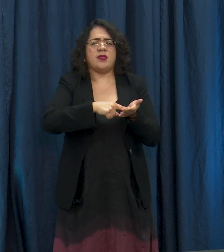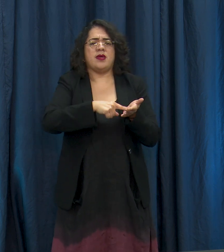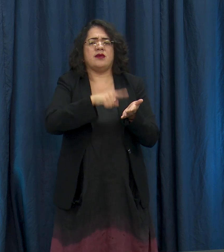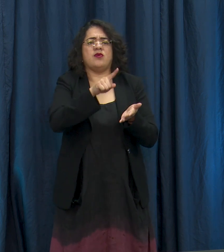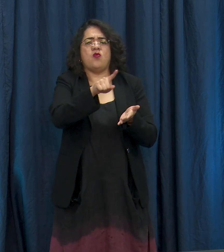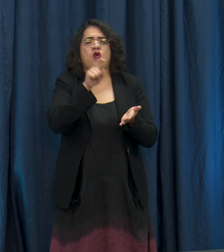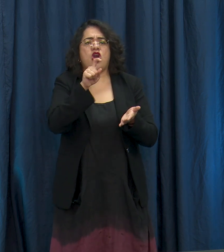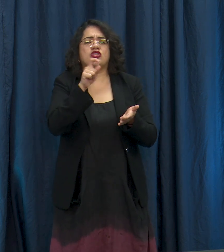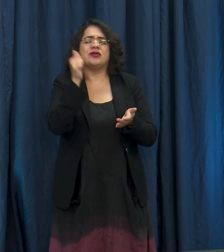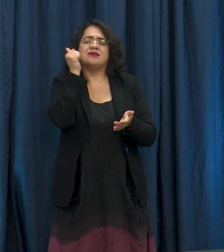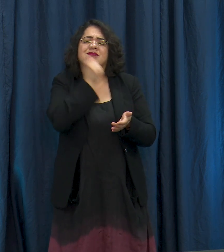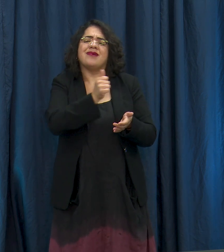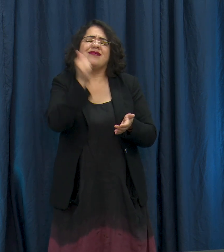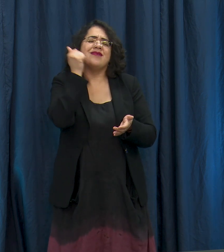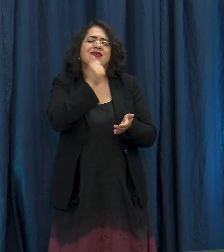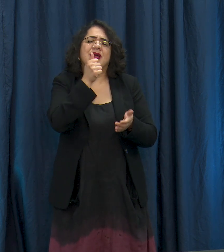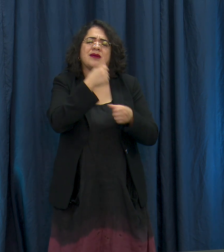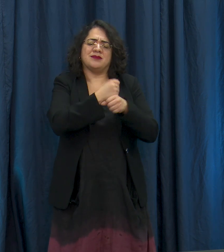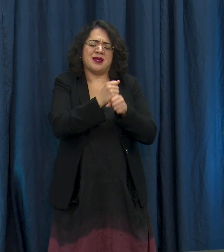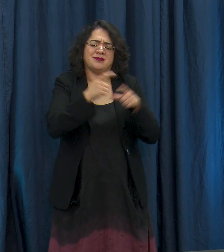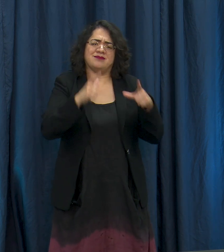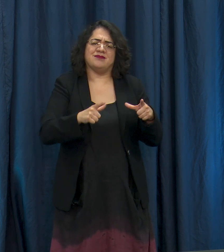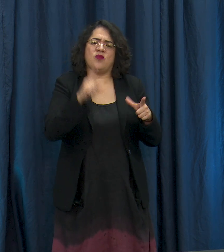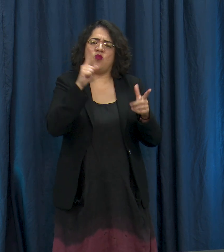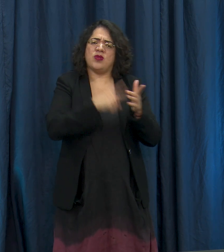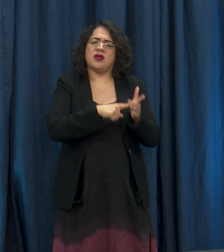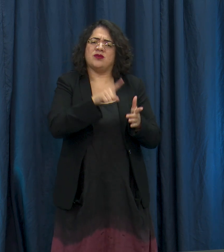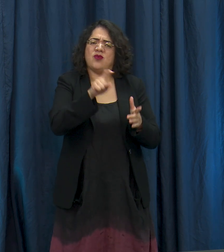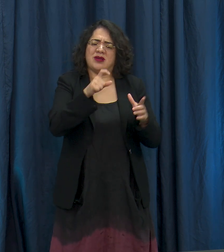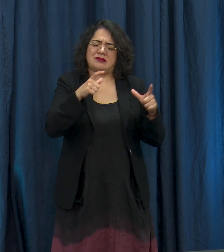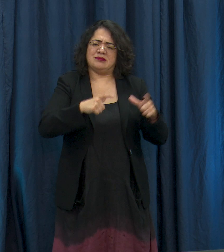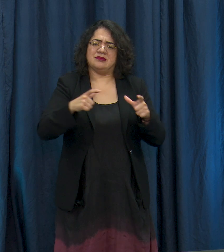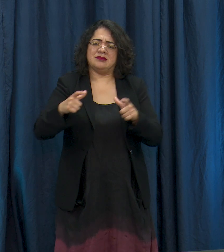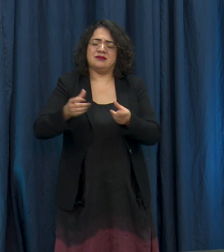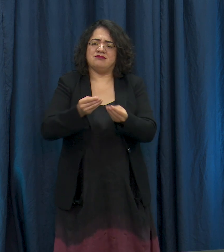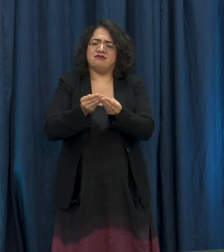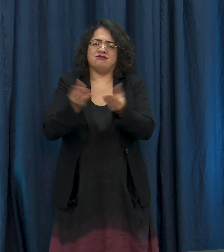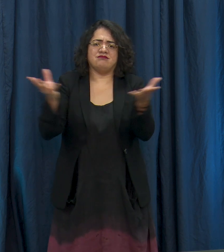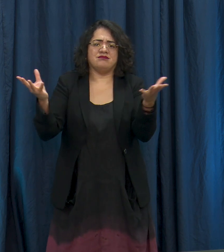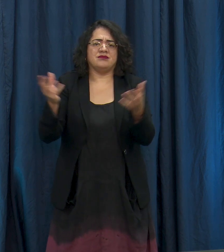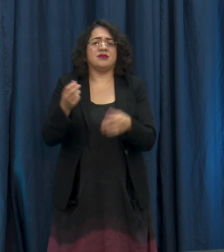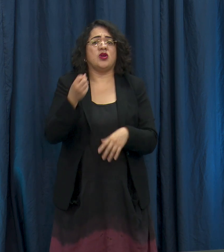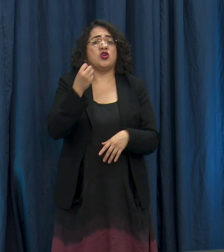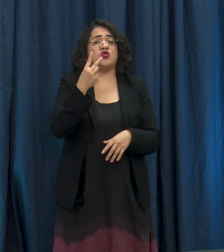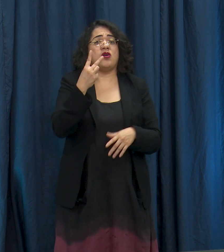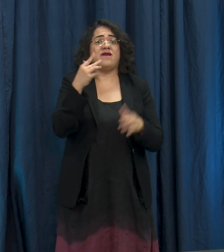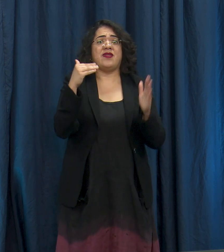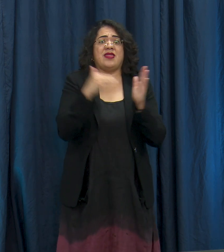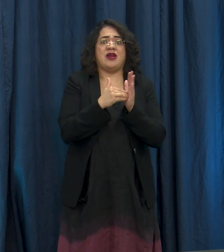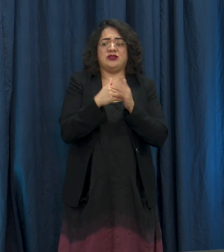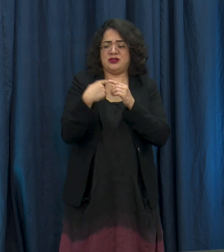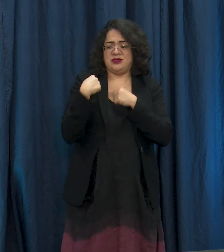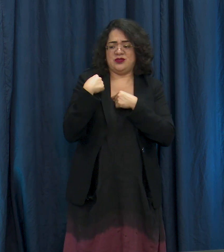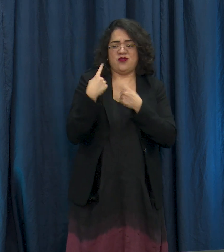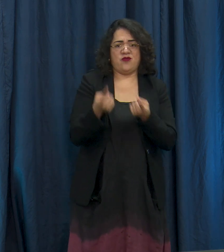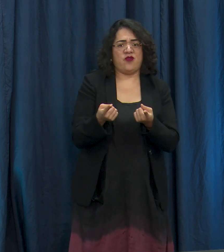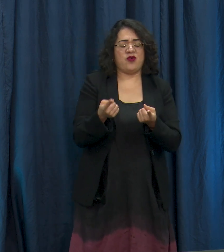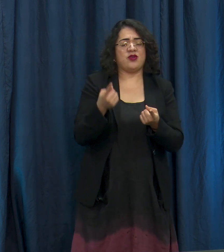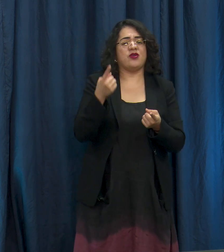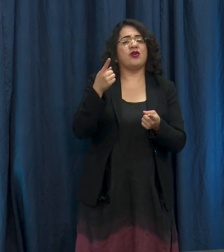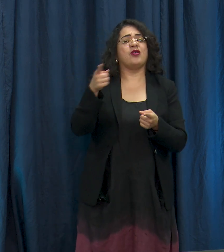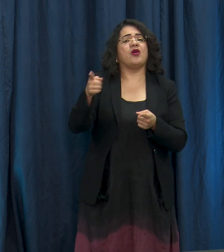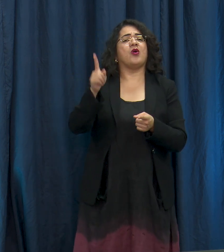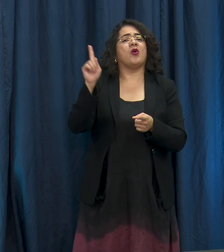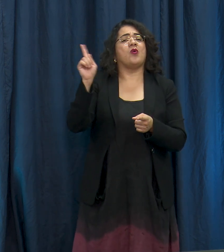los días. Hasta hoy hemos cocinado y entregado 12,000 comidas a residentes de centros de